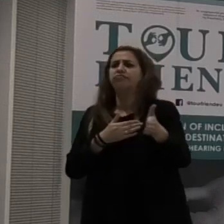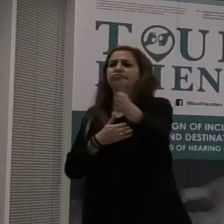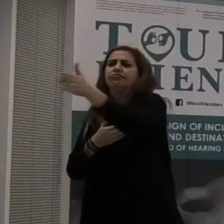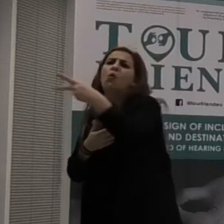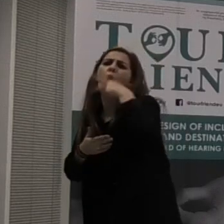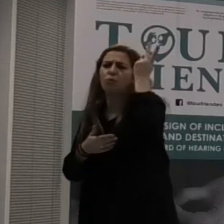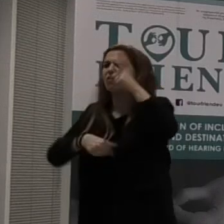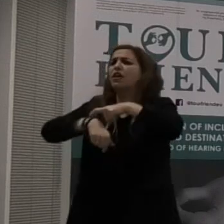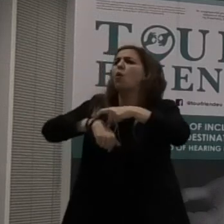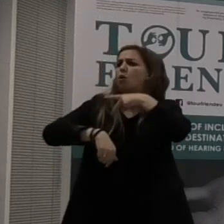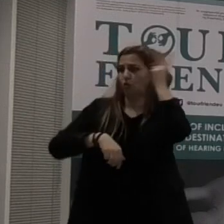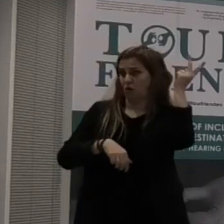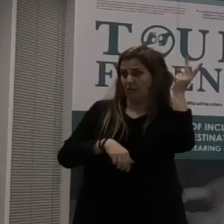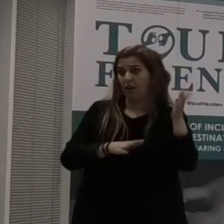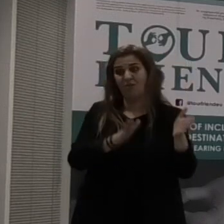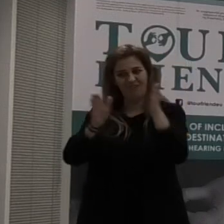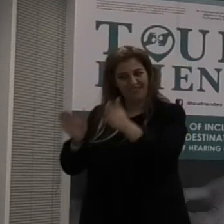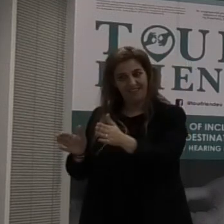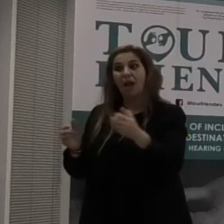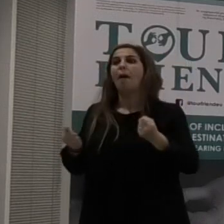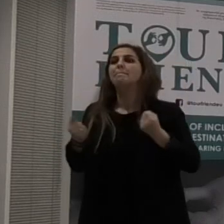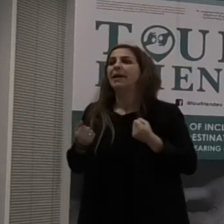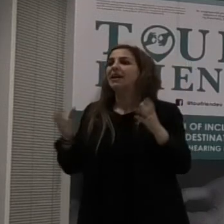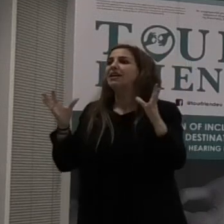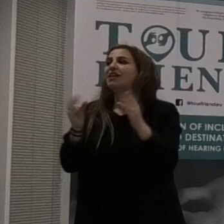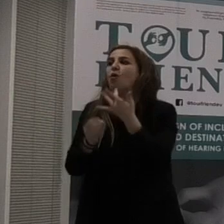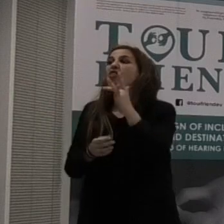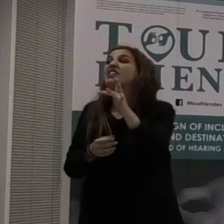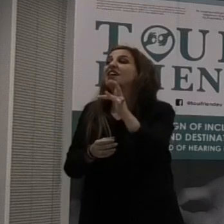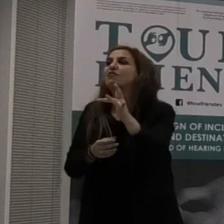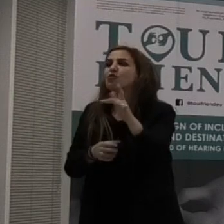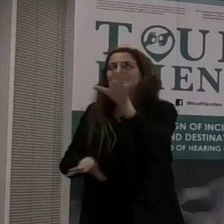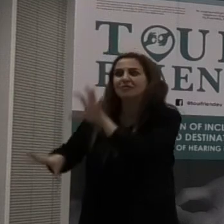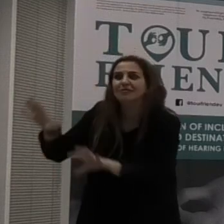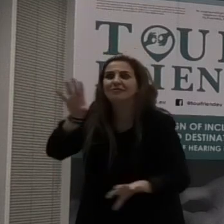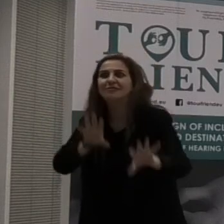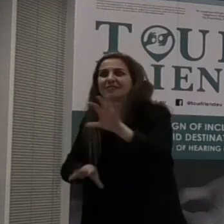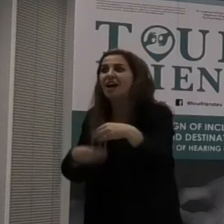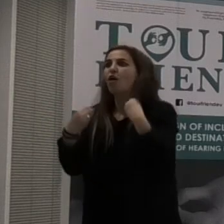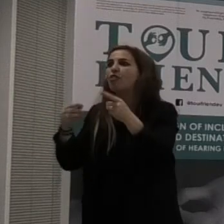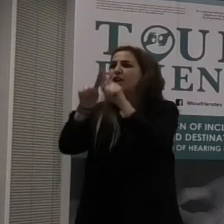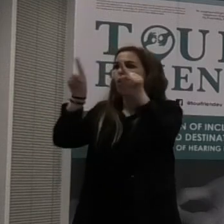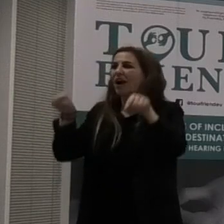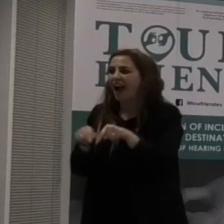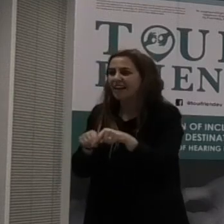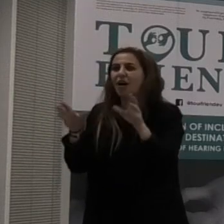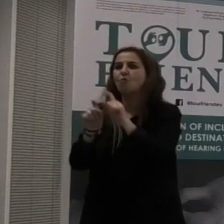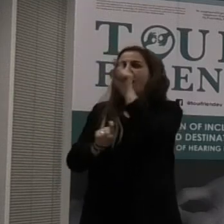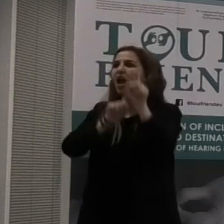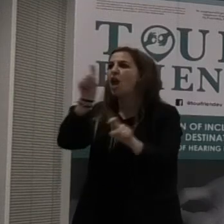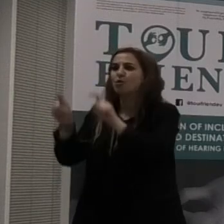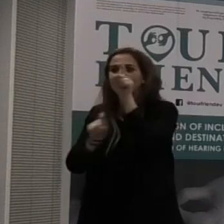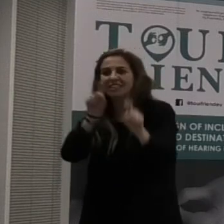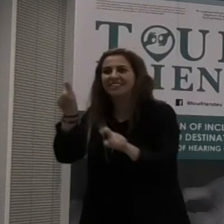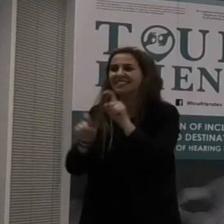θελήσει. Εδώ πέρα είναι σαν παιχνίδια θησαυρού στην πόλη, όπου δίνουμε ειδικές κάρτες με γρίφους, από τους οποίους μπορεί κάποιος